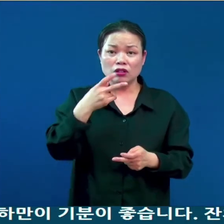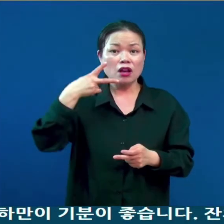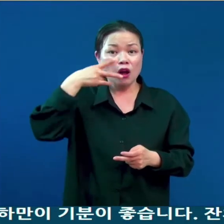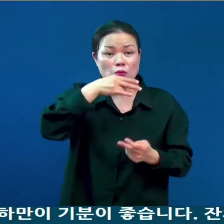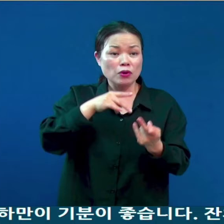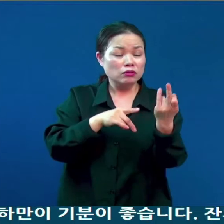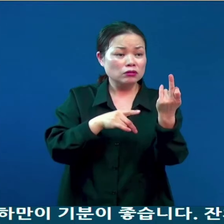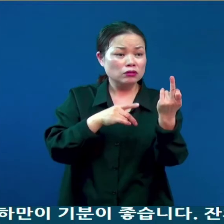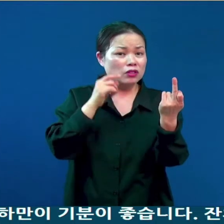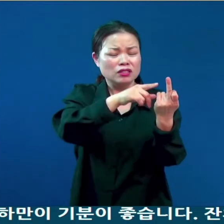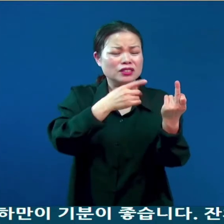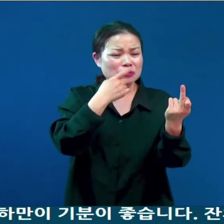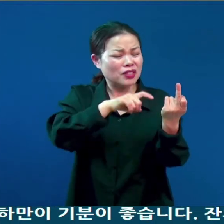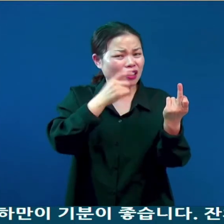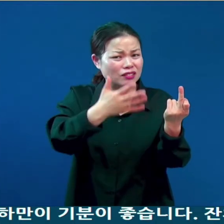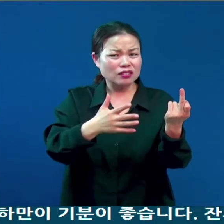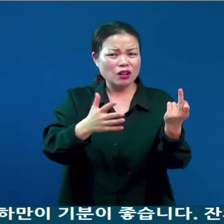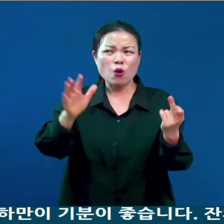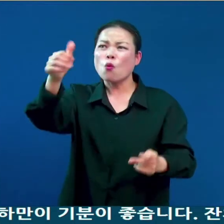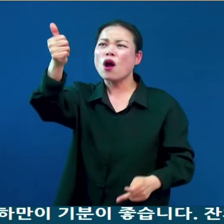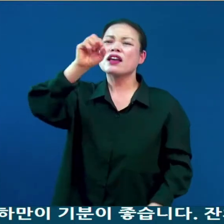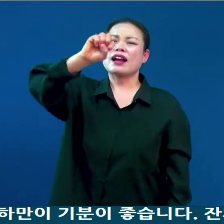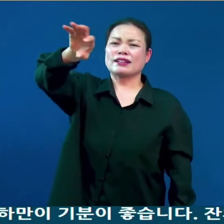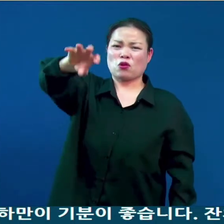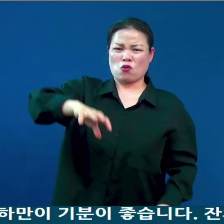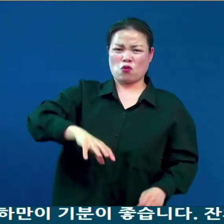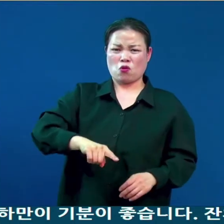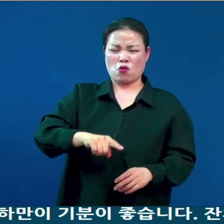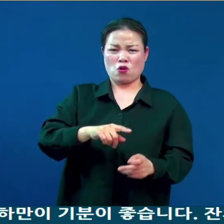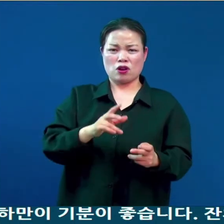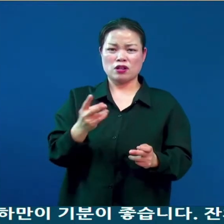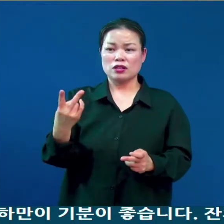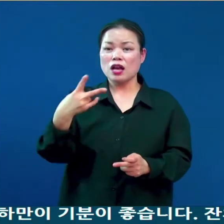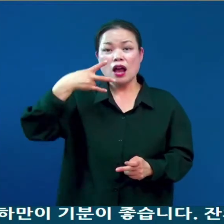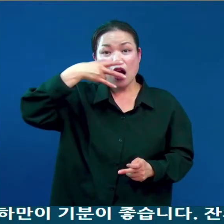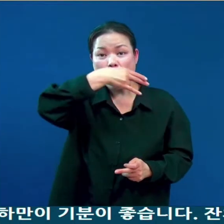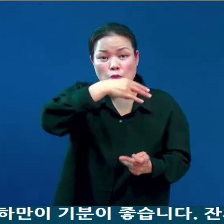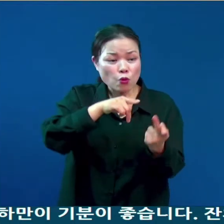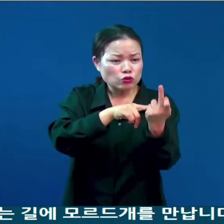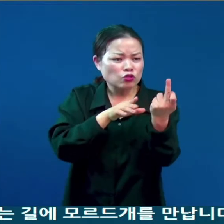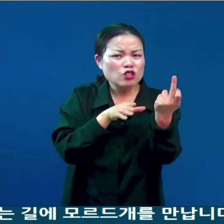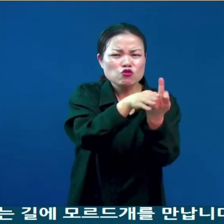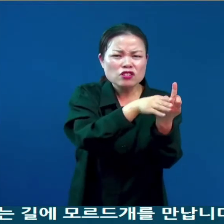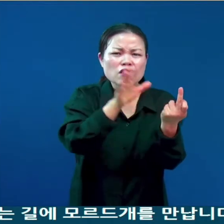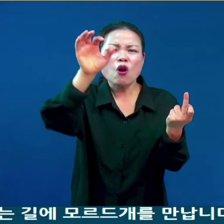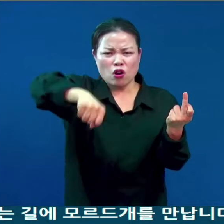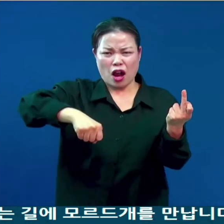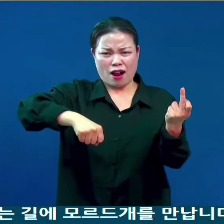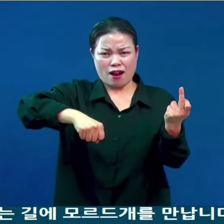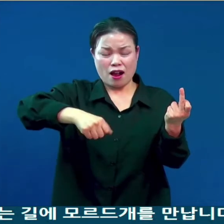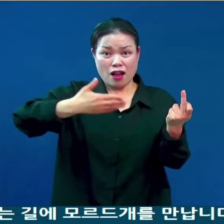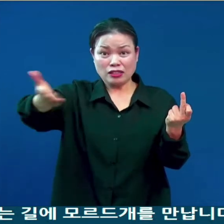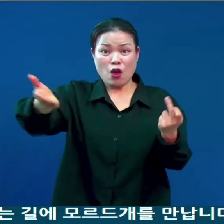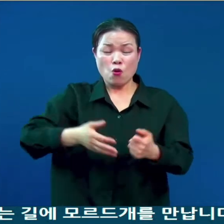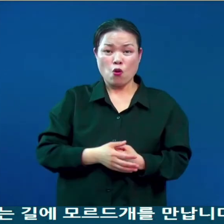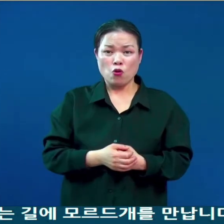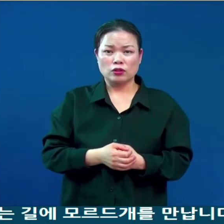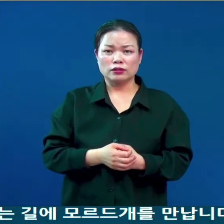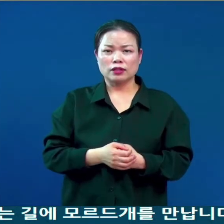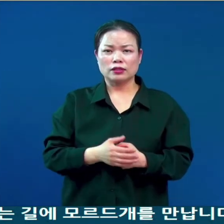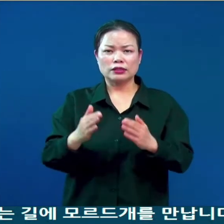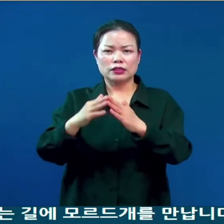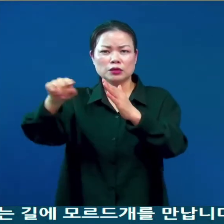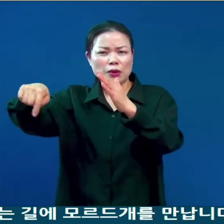라고 하면서 차라리 오늘 왕에게 가서 그 사람을 죽이는 것을 이제 허락을 받으십시오 라고 이야기하죠. 그래서